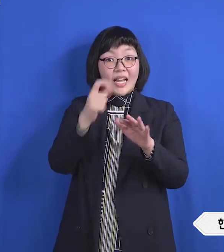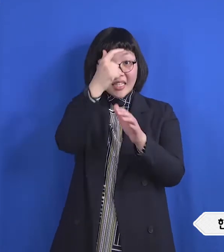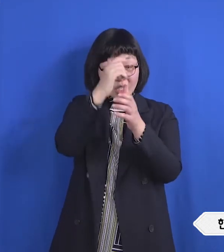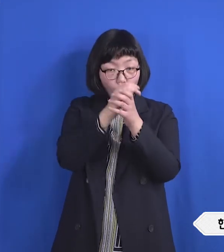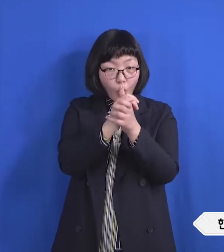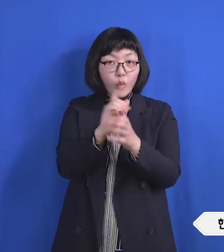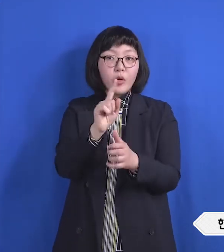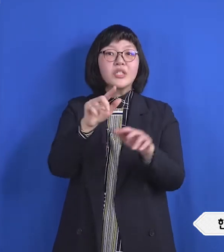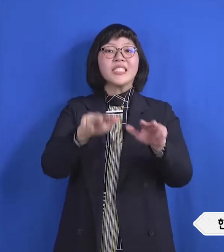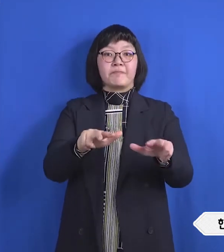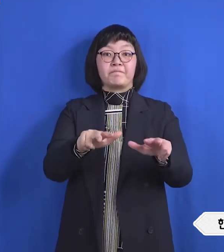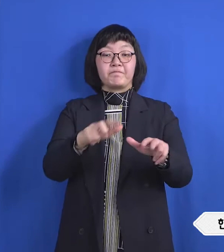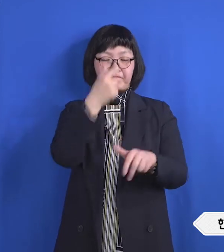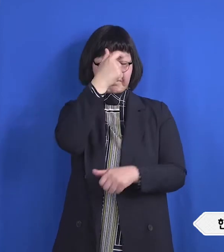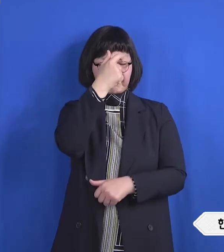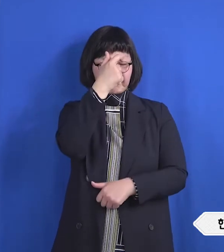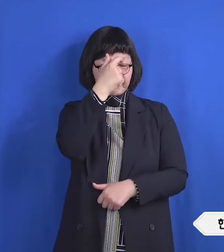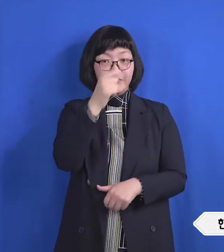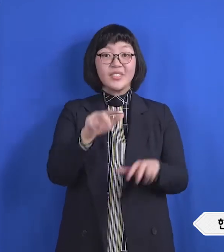것은 현재지요.